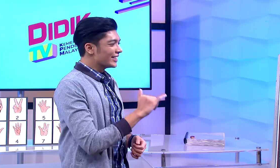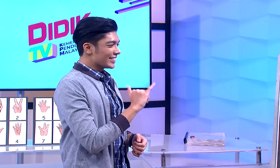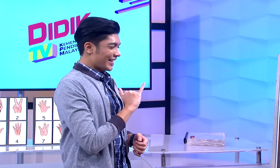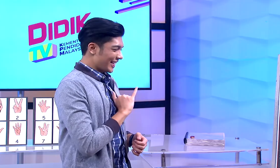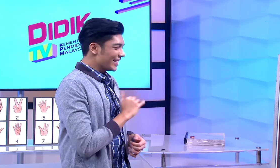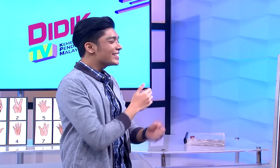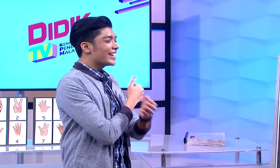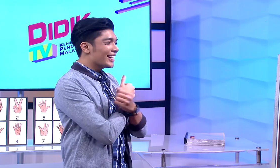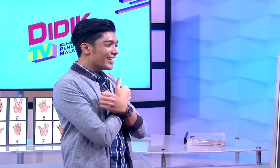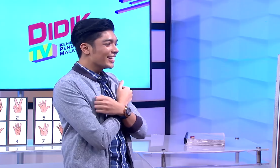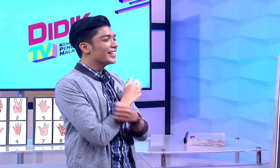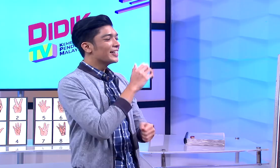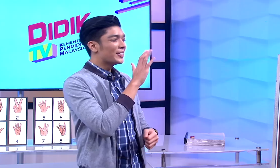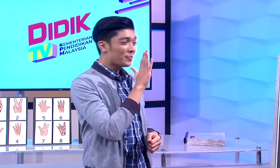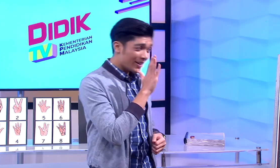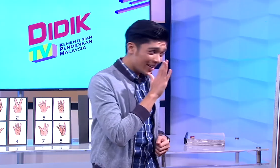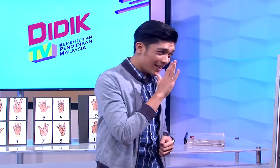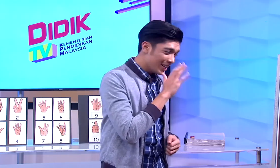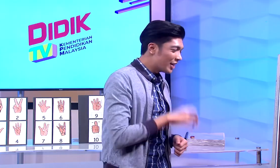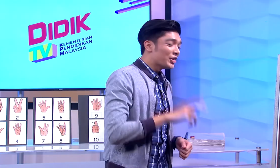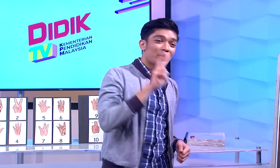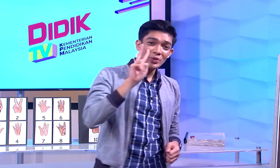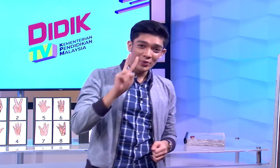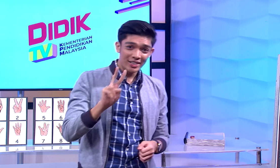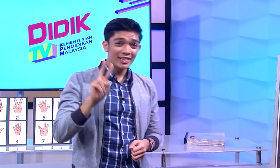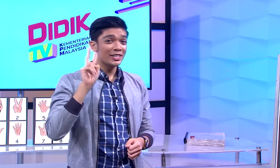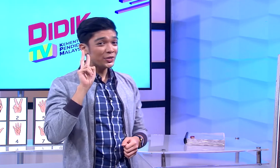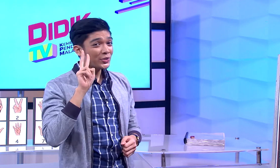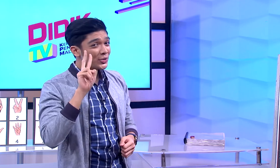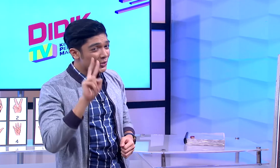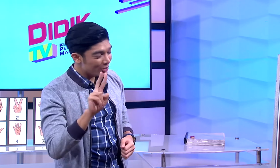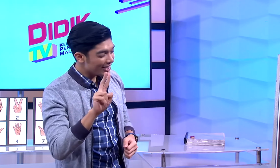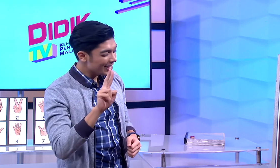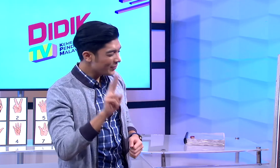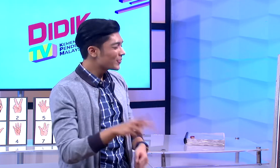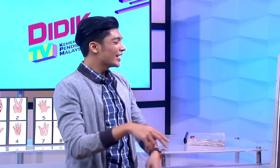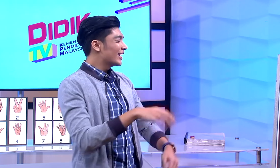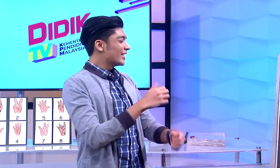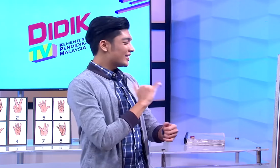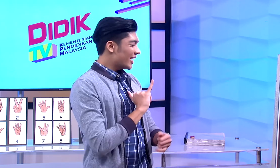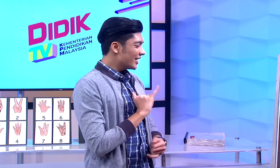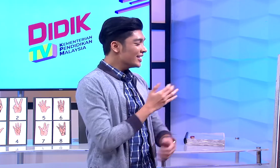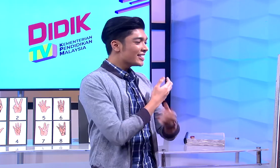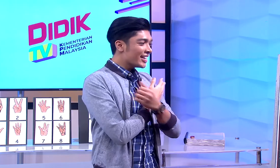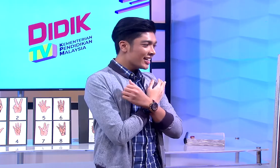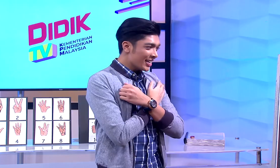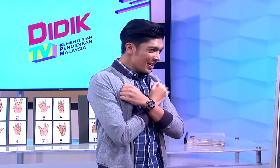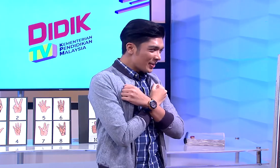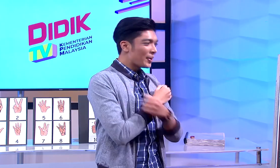q111q sayang emak 22 Saya sayang